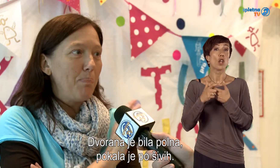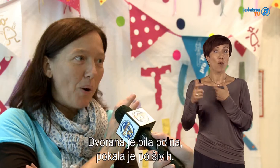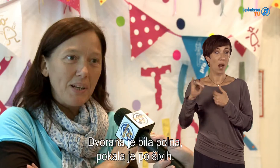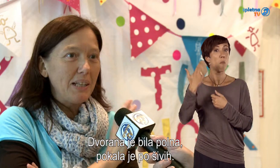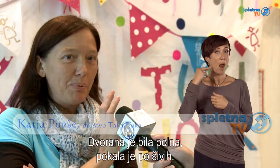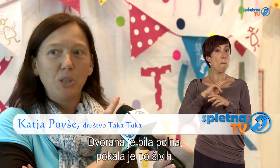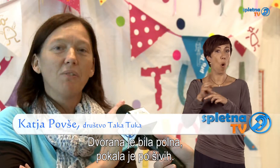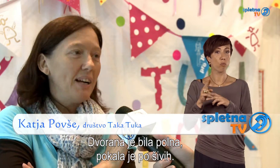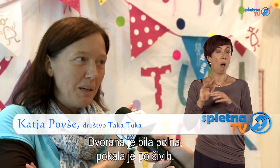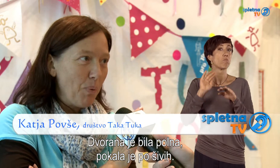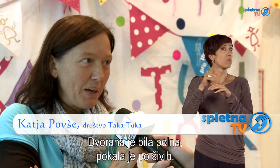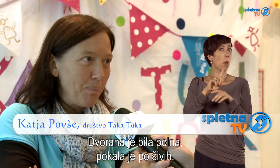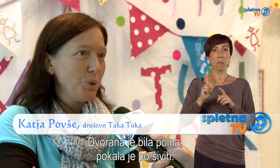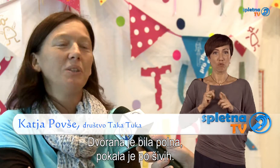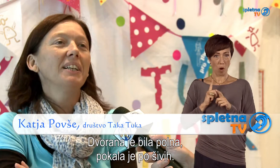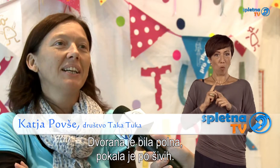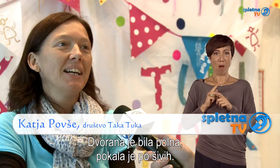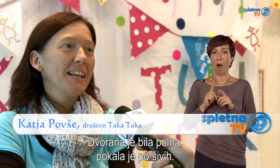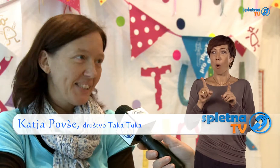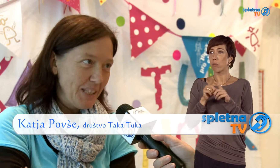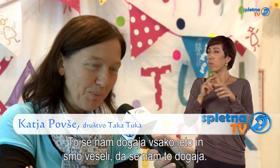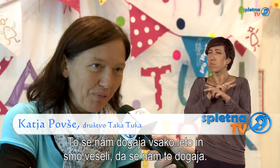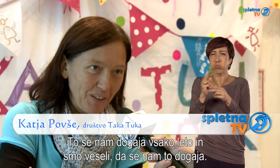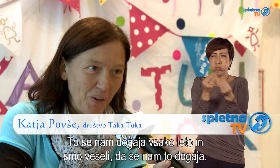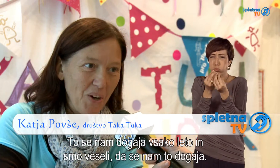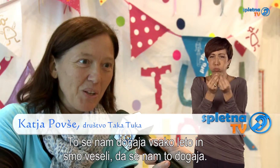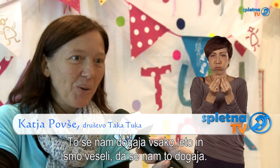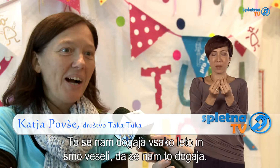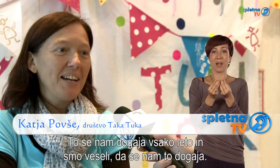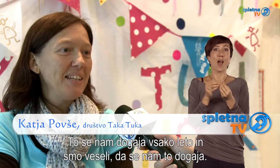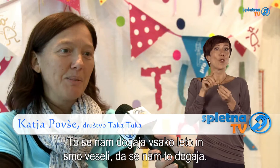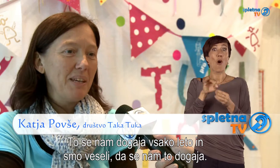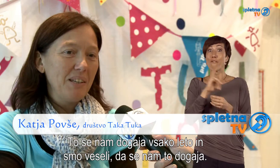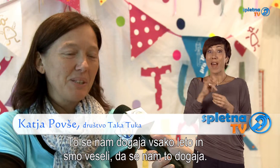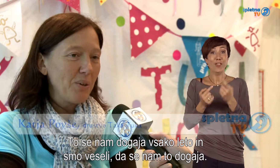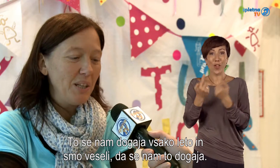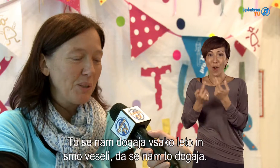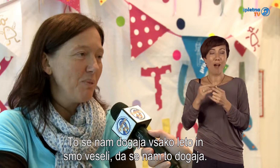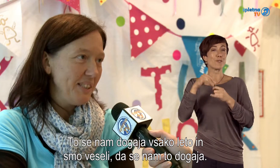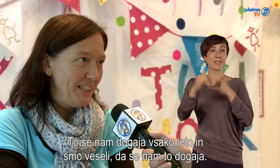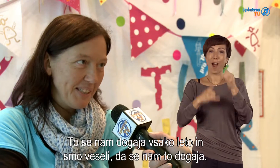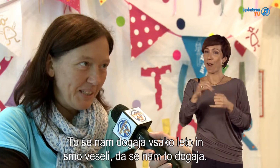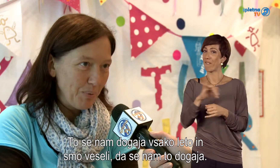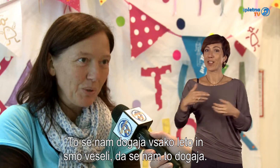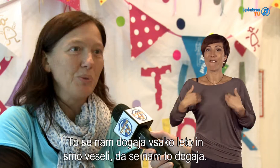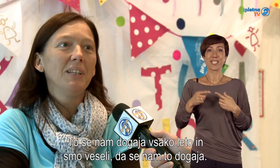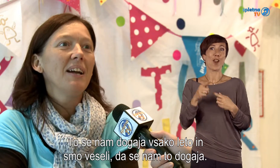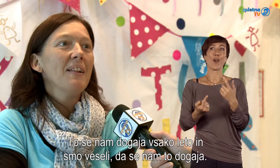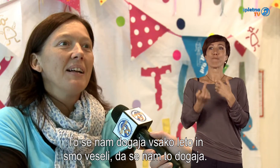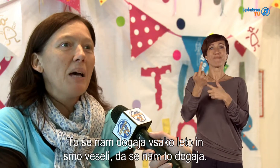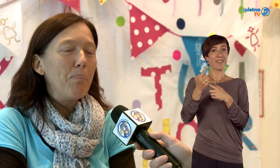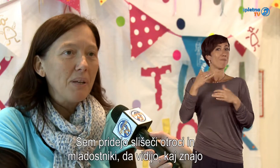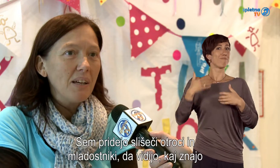Dvorana je bila polna, nad pričakovanji, je pokala po šivih, ker se nam to vedno dogaja in zmeri, vsako leto smo veseli, da se nam to